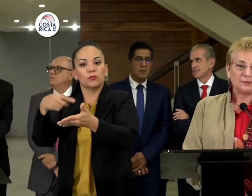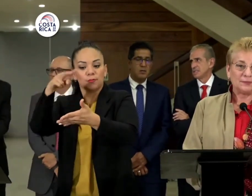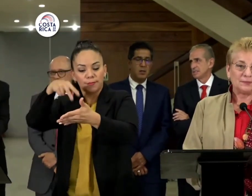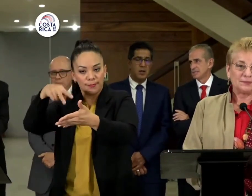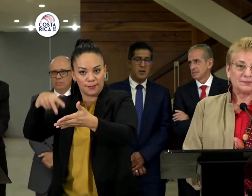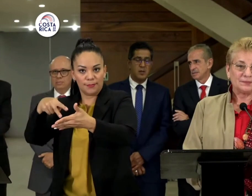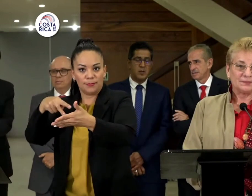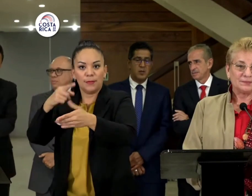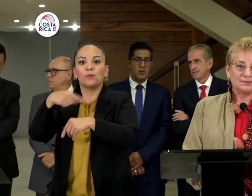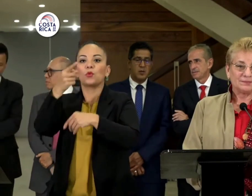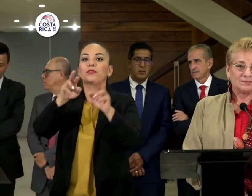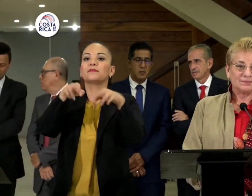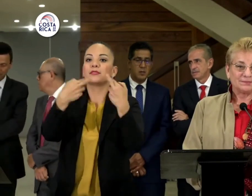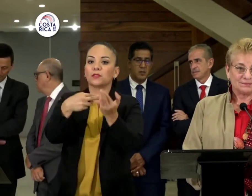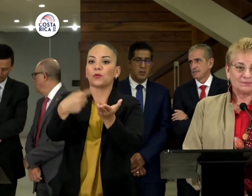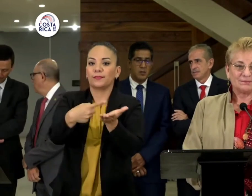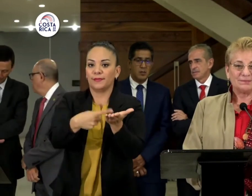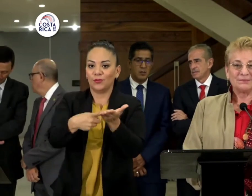sesión.